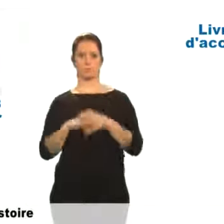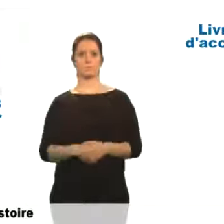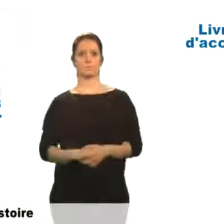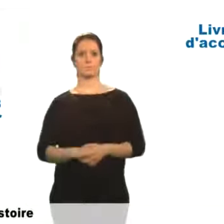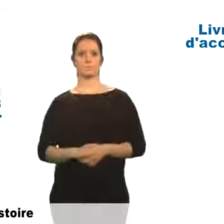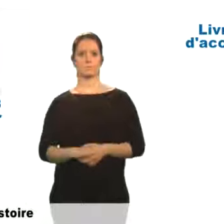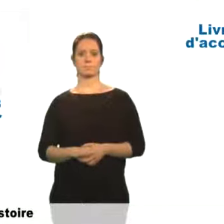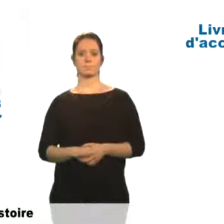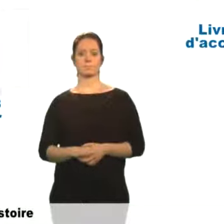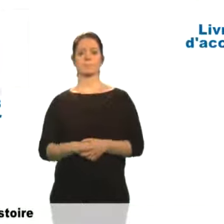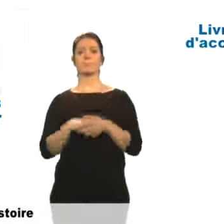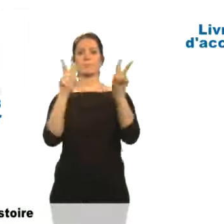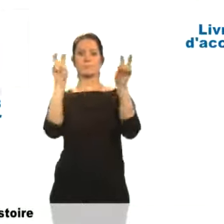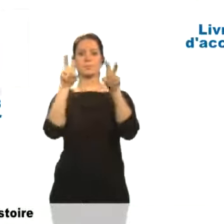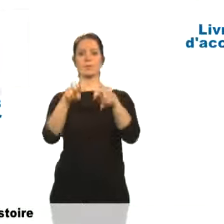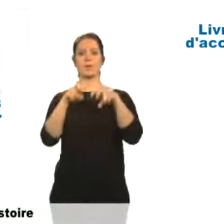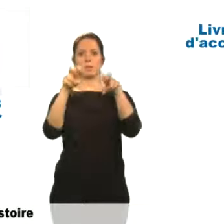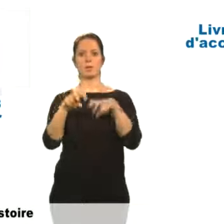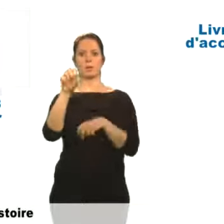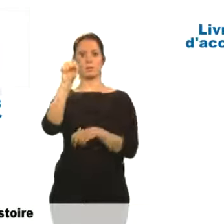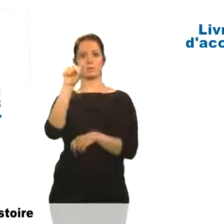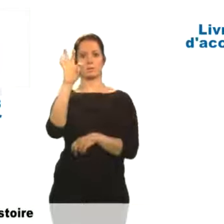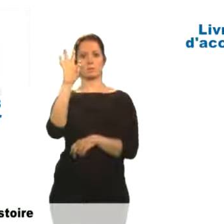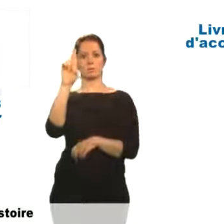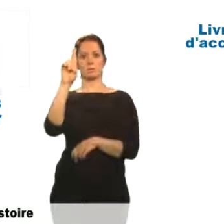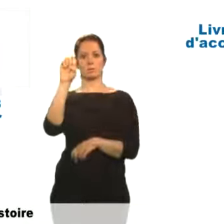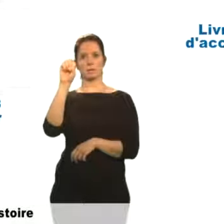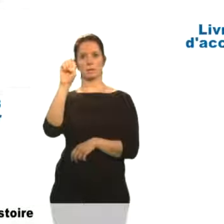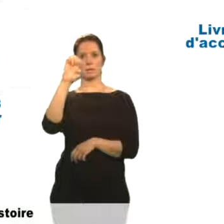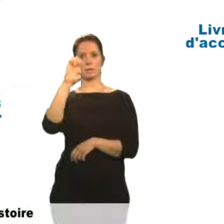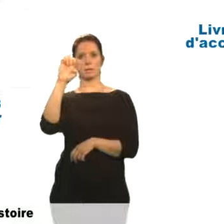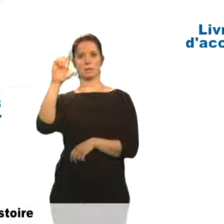Les Jardins du Stressla à Mulhouse, 1991.